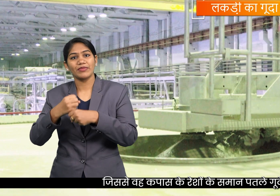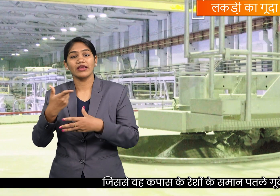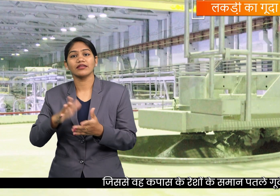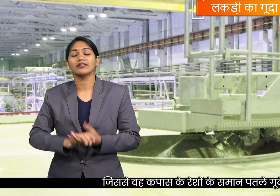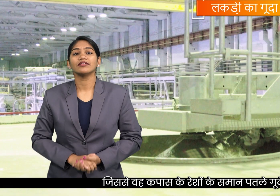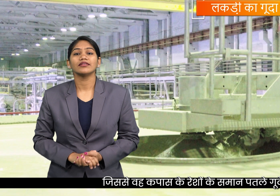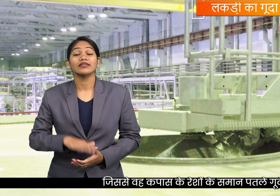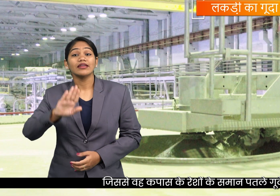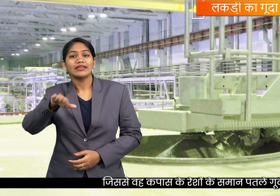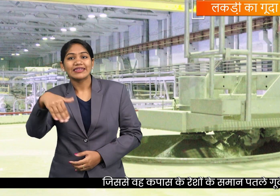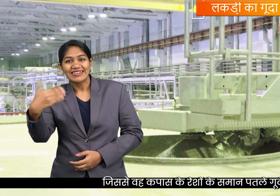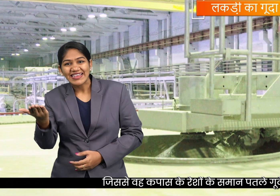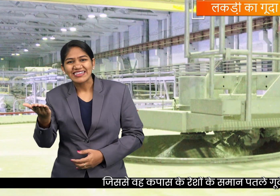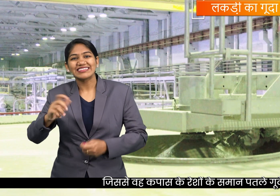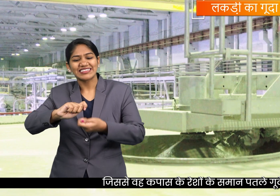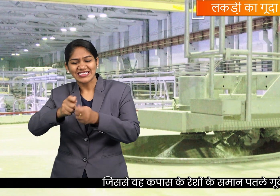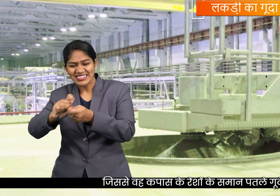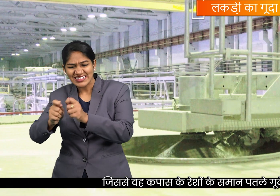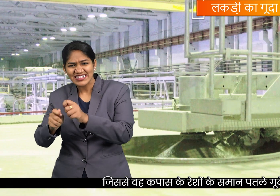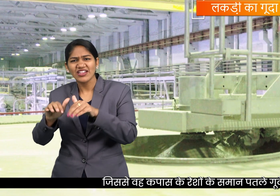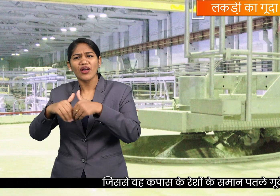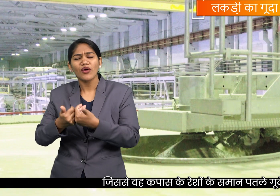के समान पतले गुद्दे